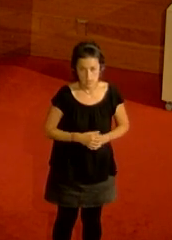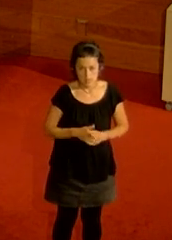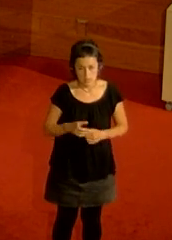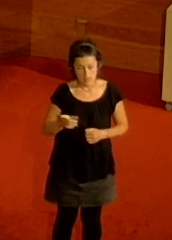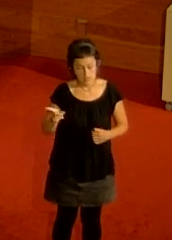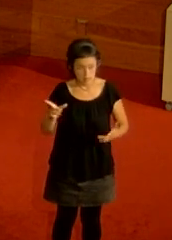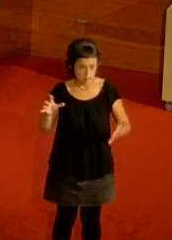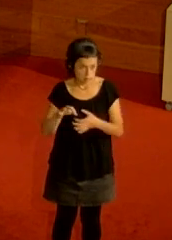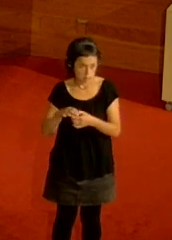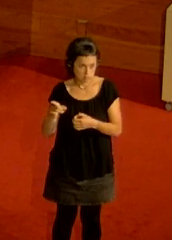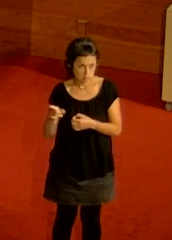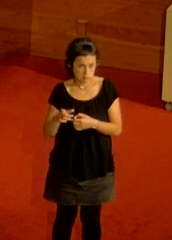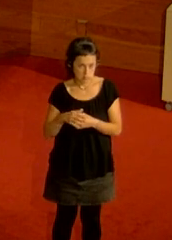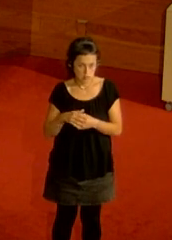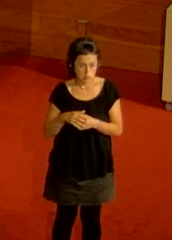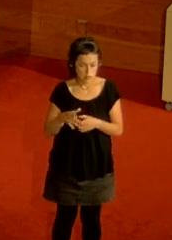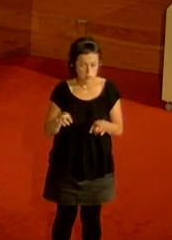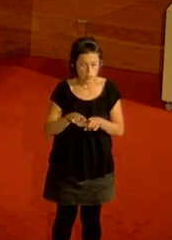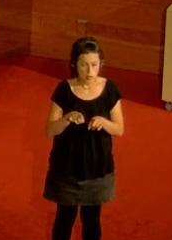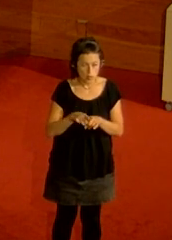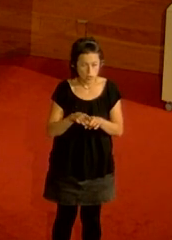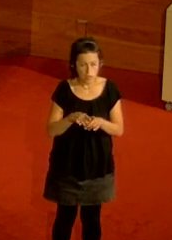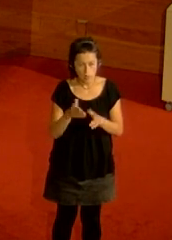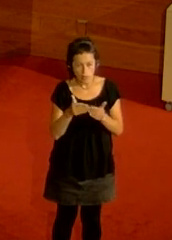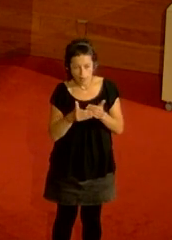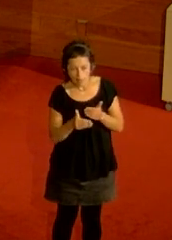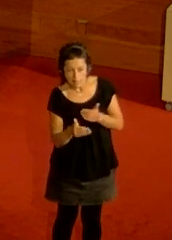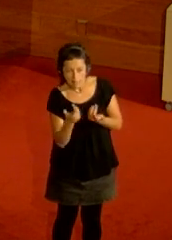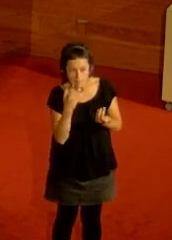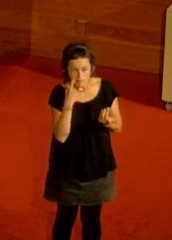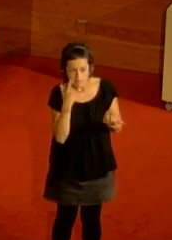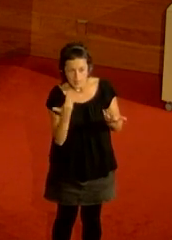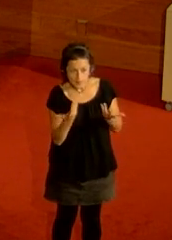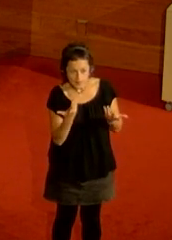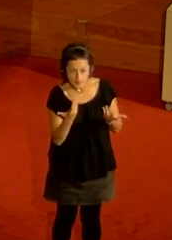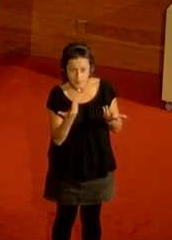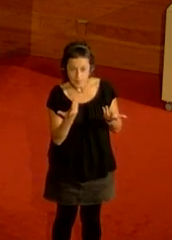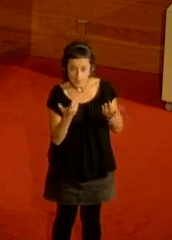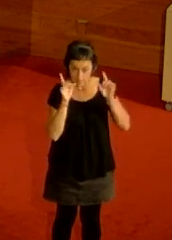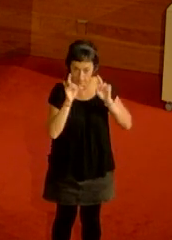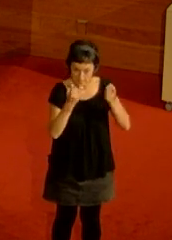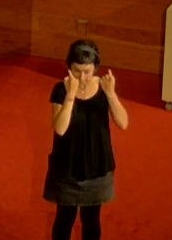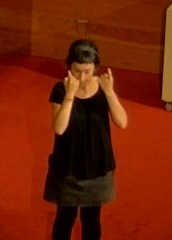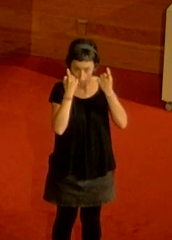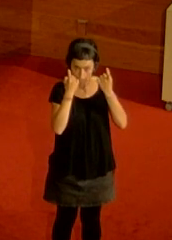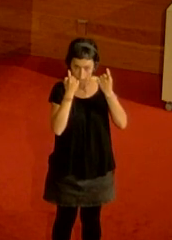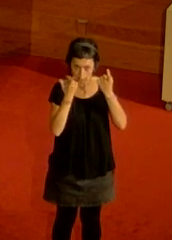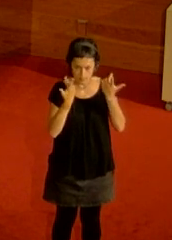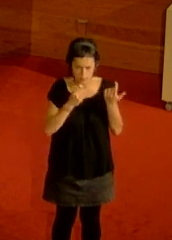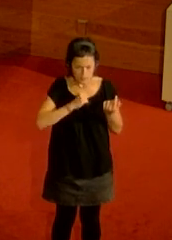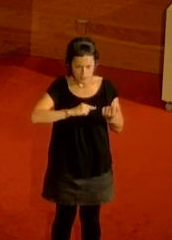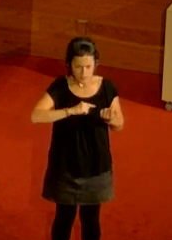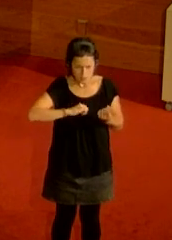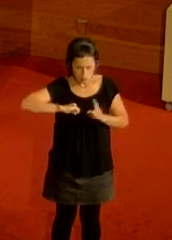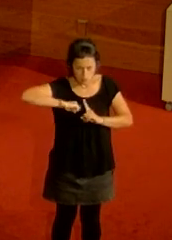eh expectativa educada o de un silencio educado he sentido como algo íntimamente opresivo que de